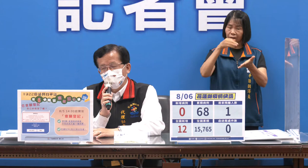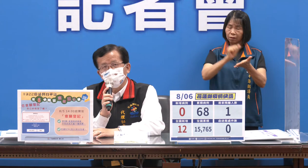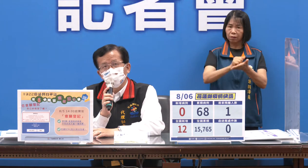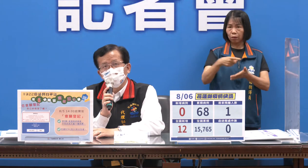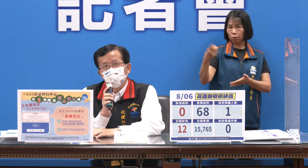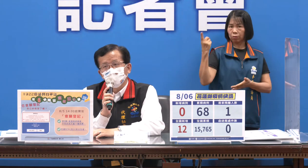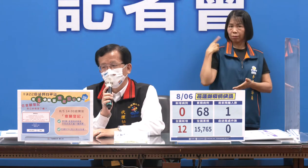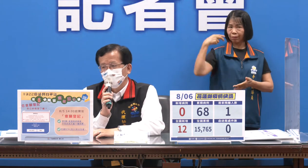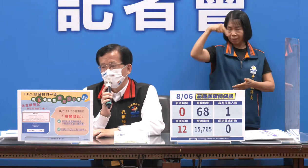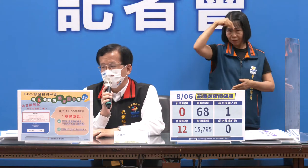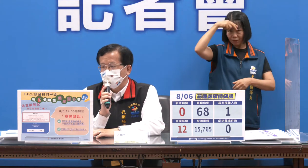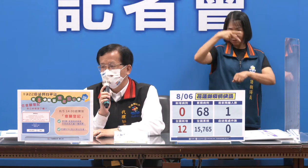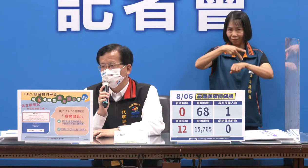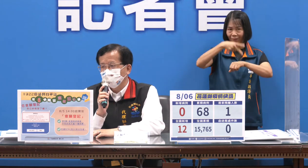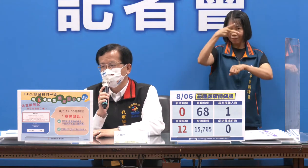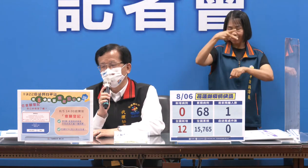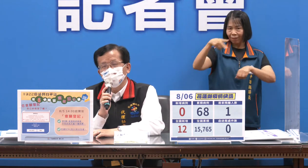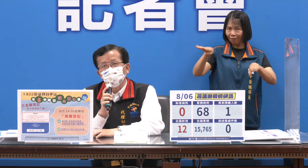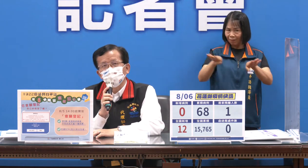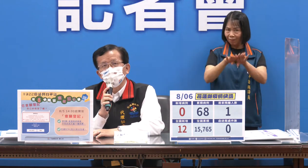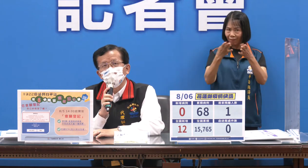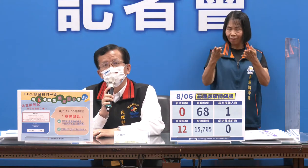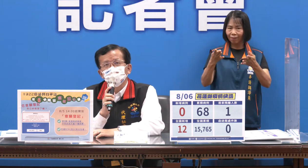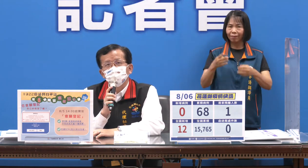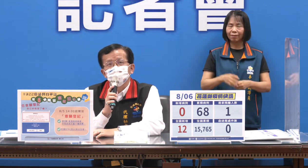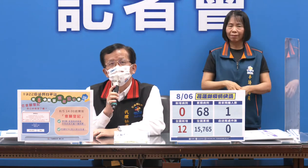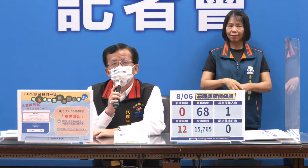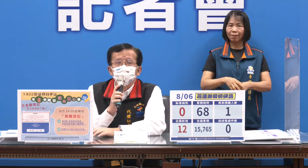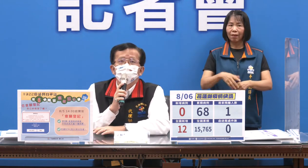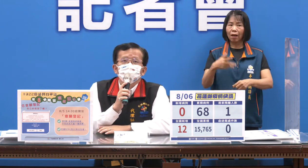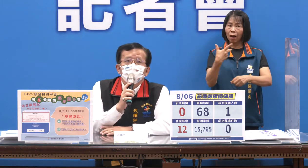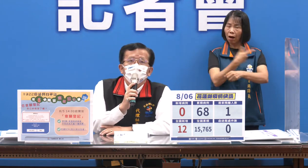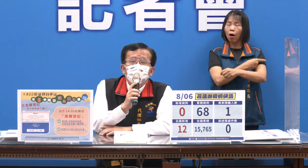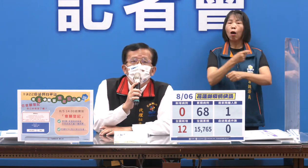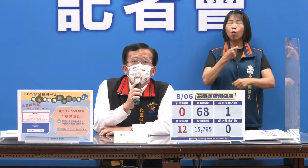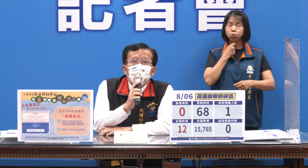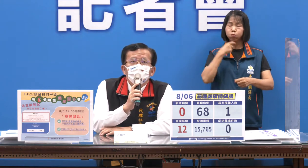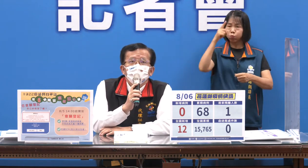午2点开放意愿登记。